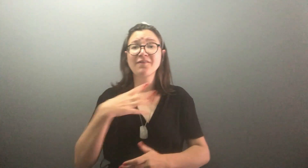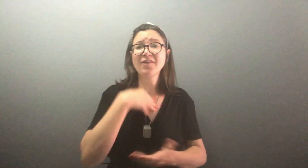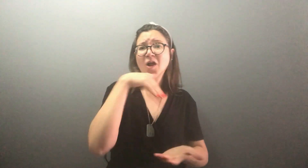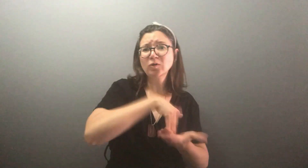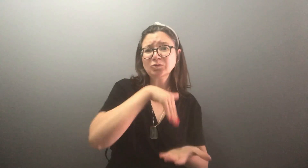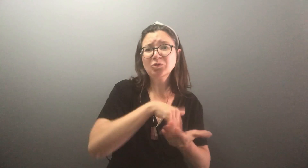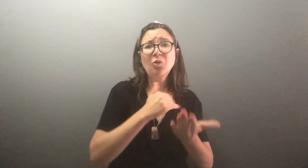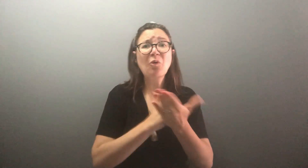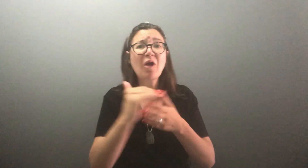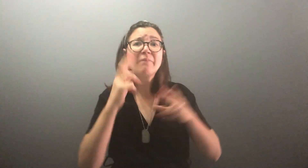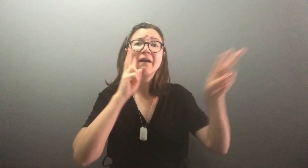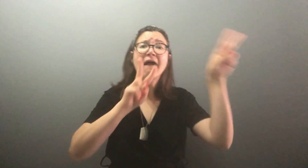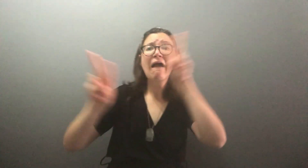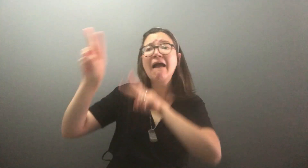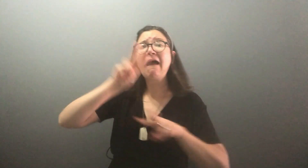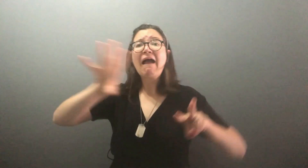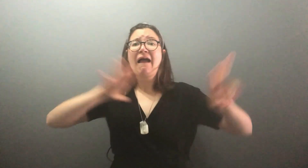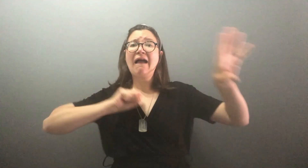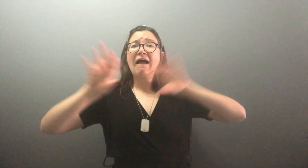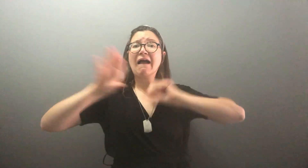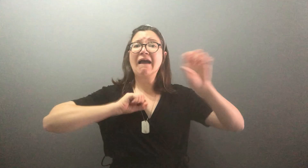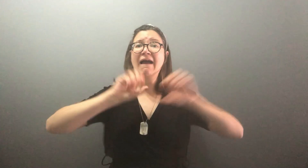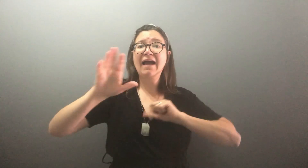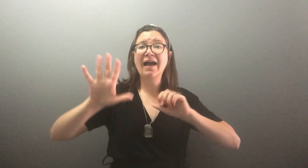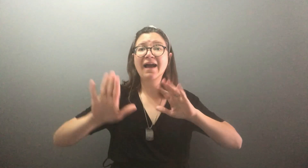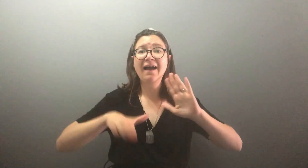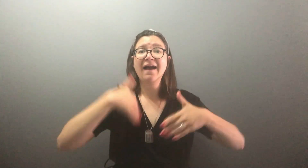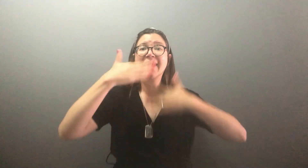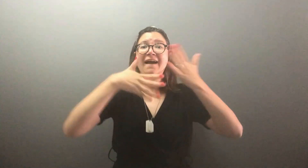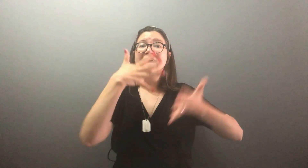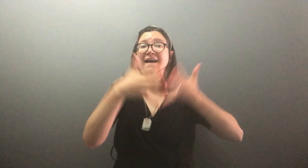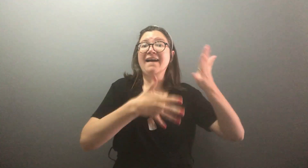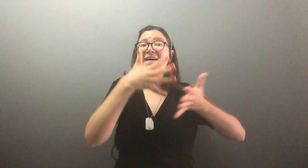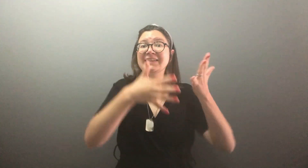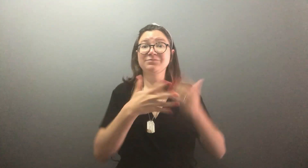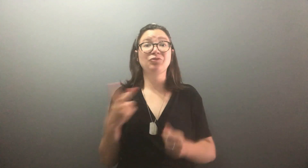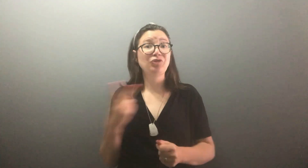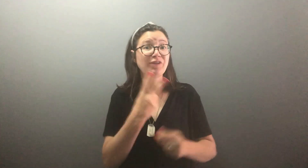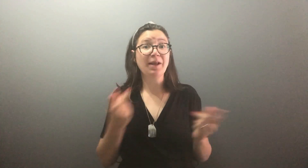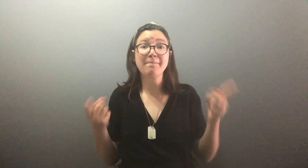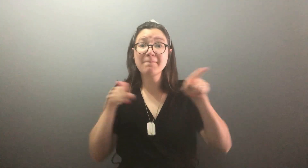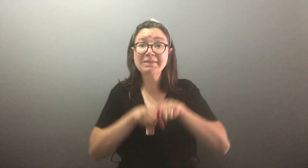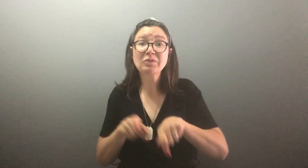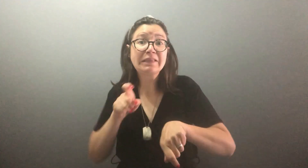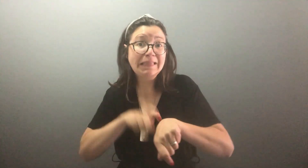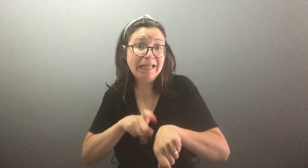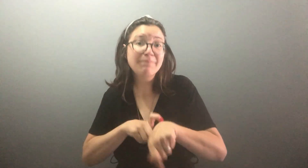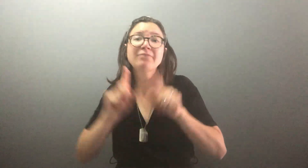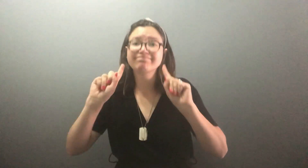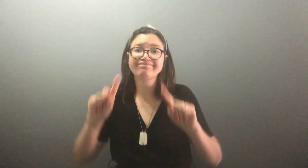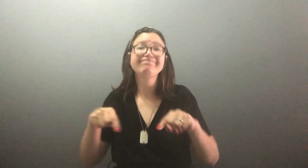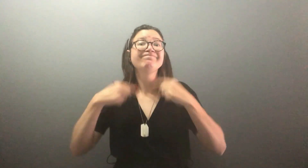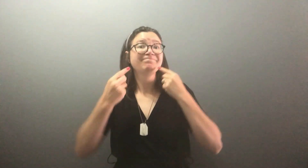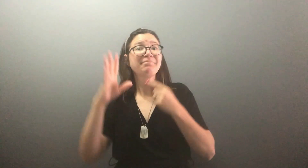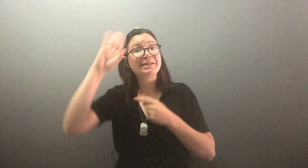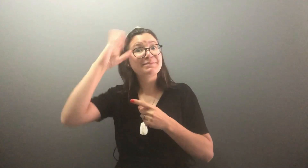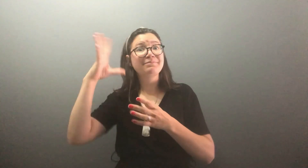seu significado de forma visual, para que ela pudesse adquirir de fato e se desenvolver partindo da língua de sinais. Então